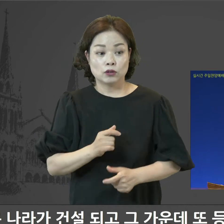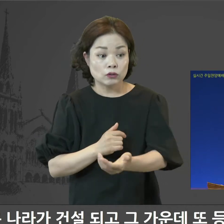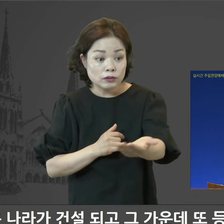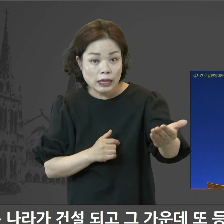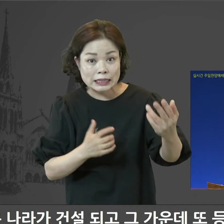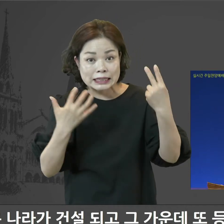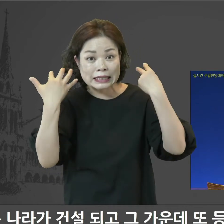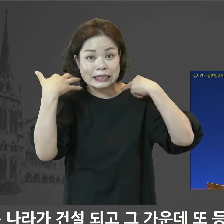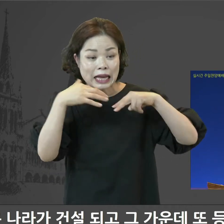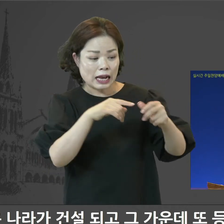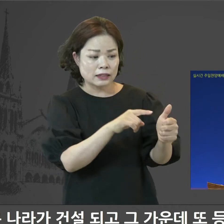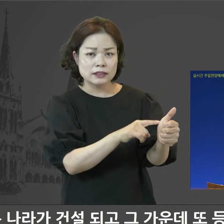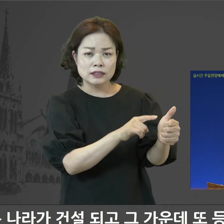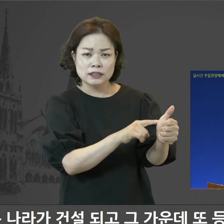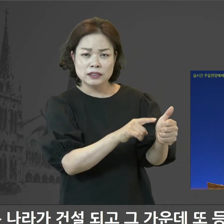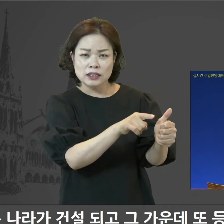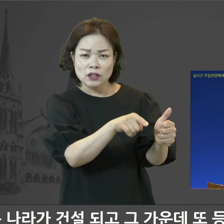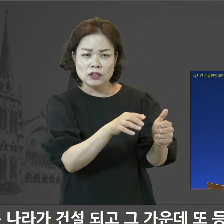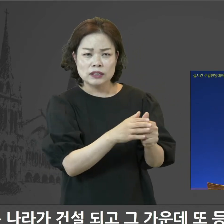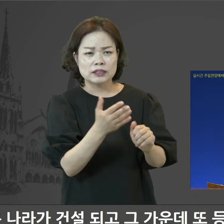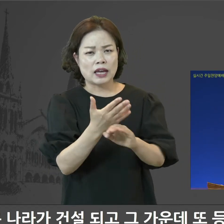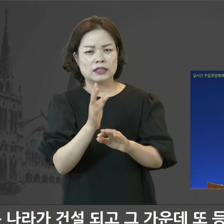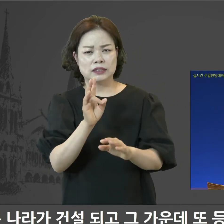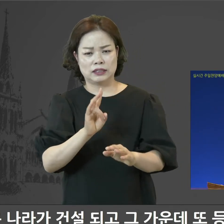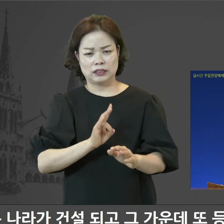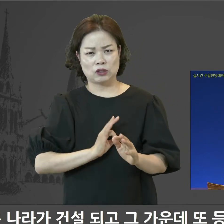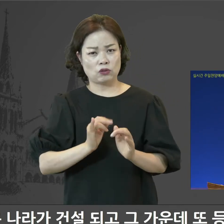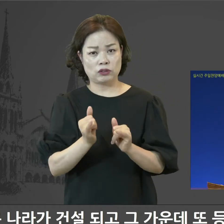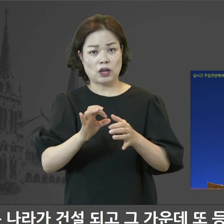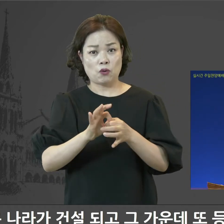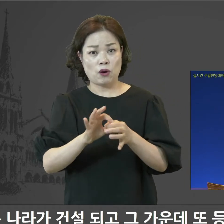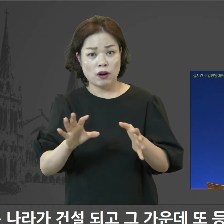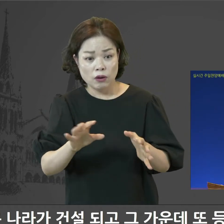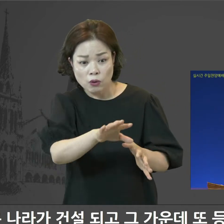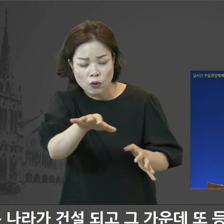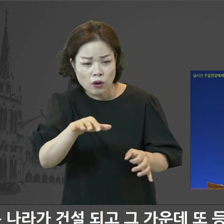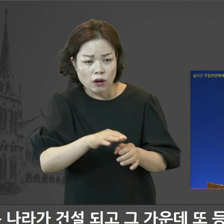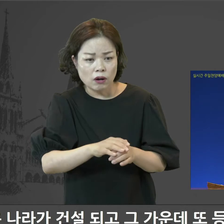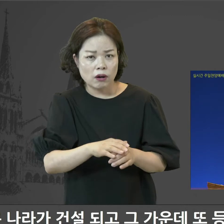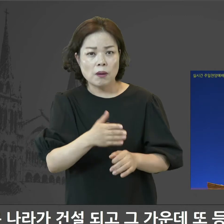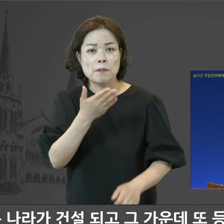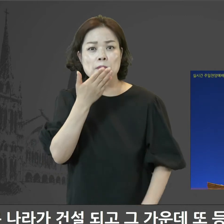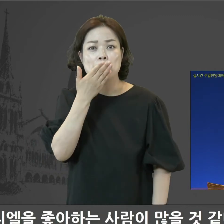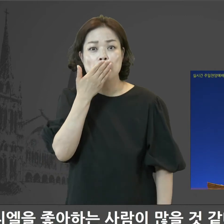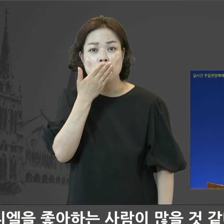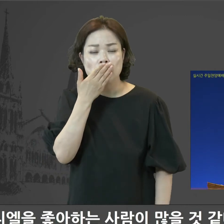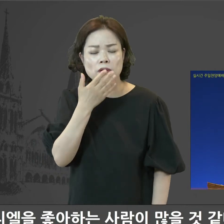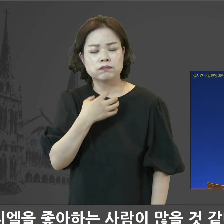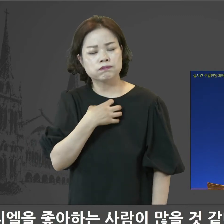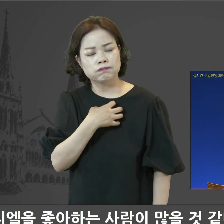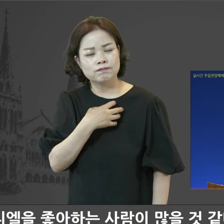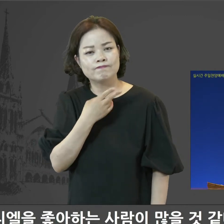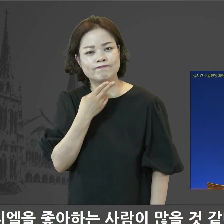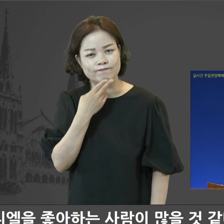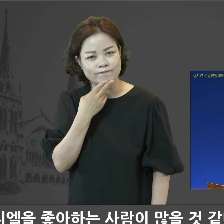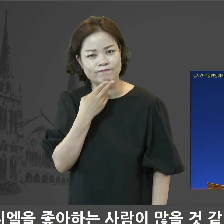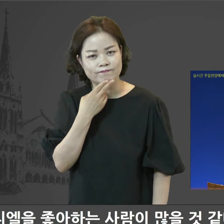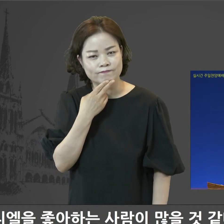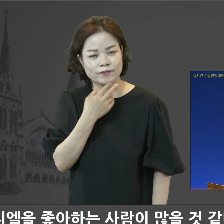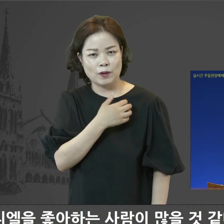여러분, 다니엘은 여타의 다른 선지자들과는 달리 적어도 먹을 것은 걱정하지